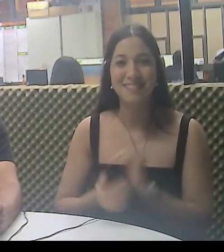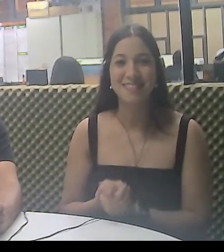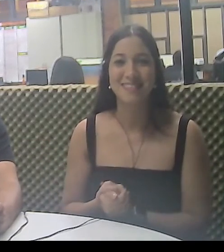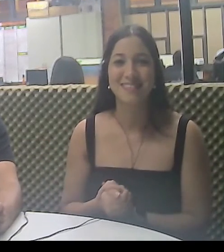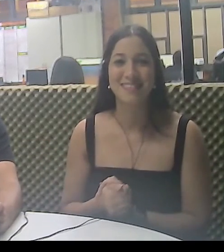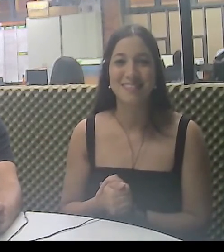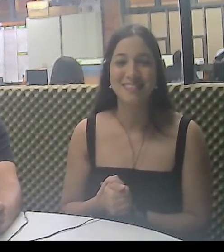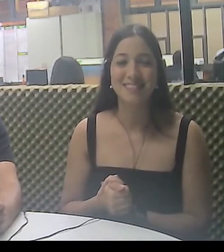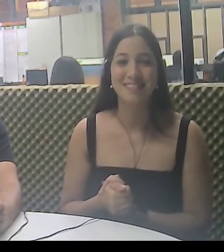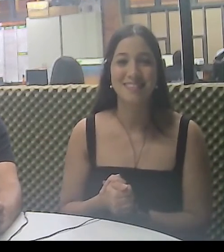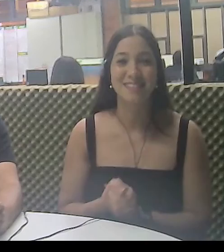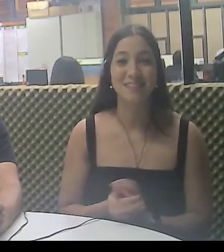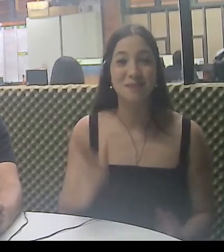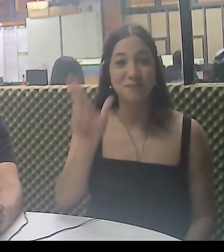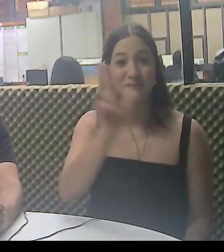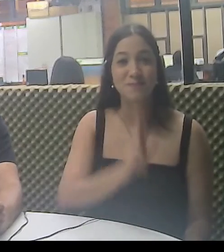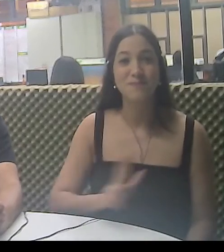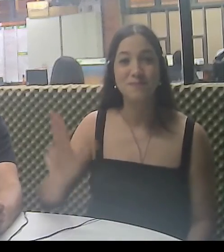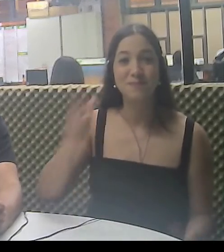com a gente!